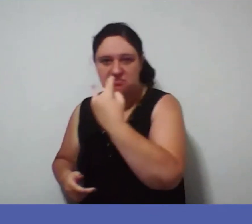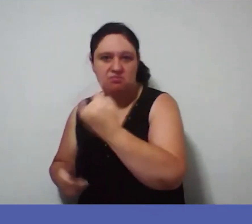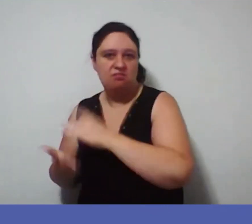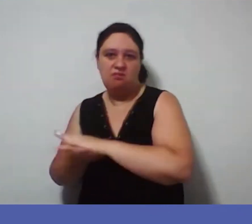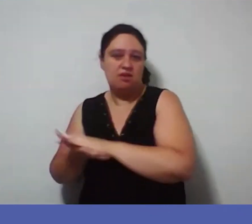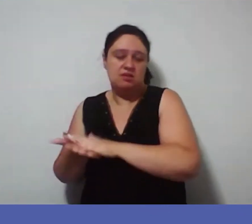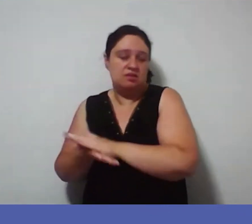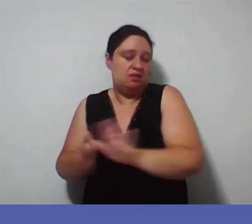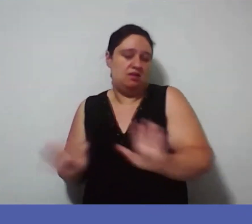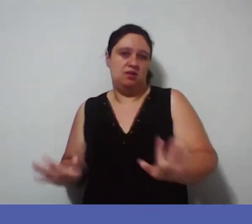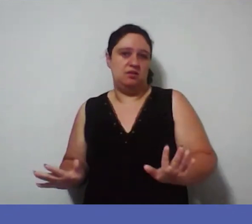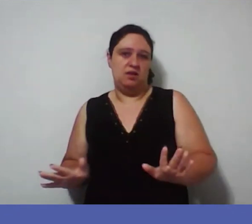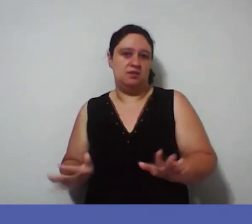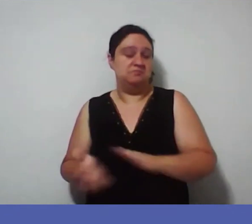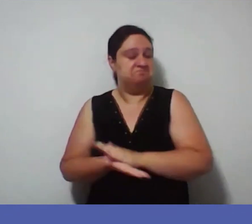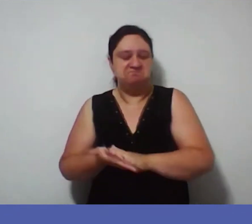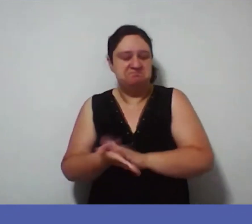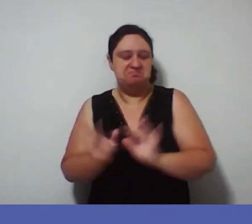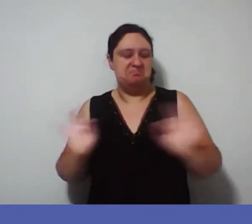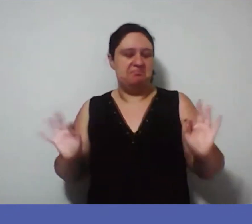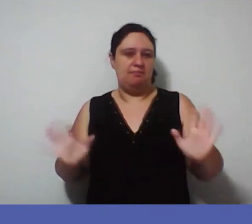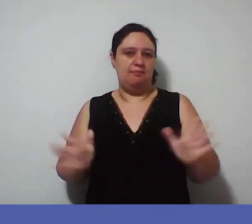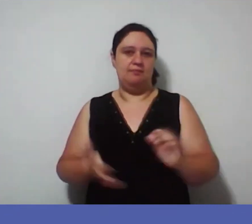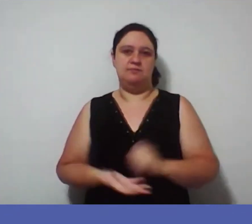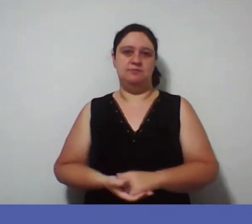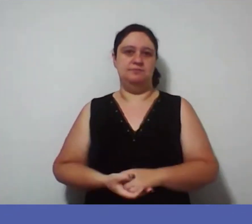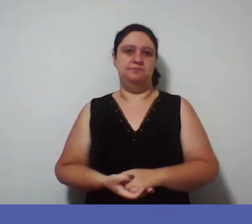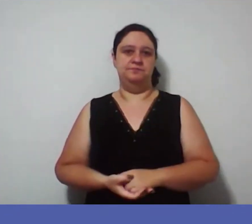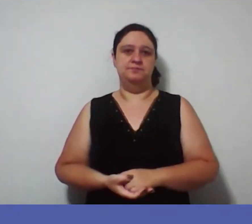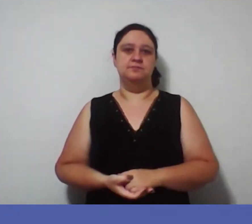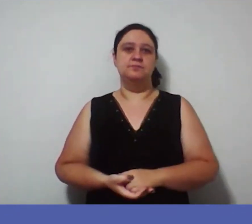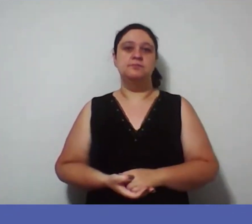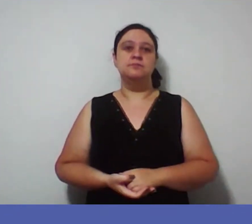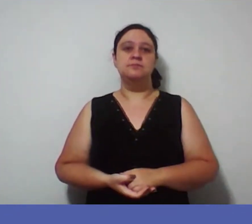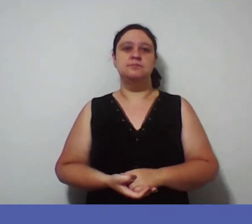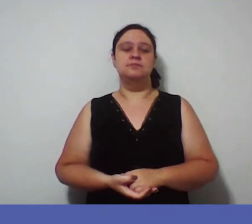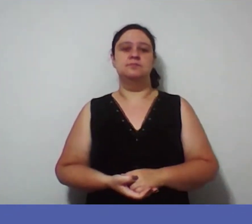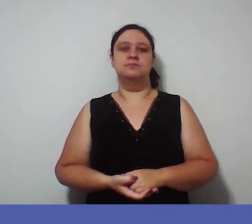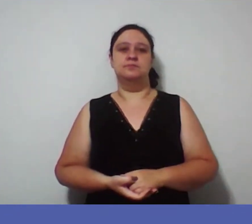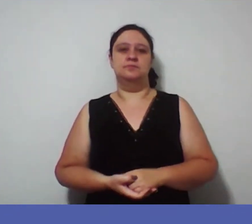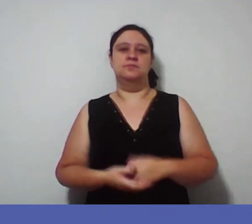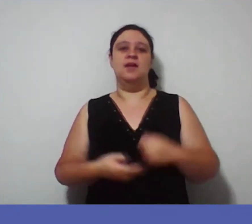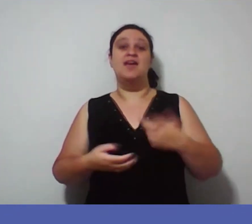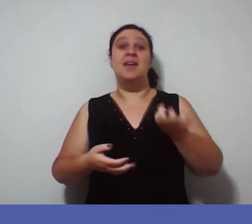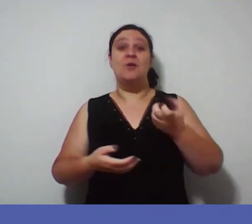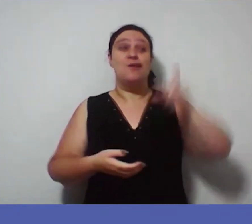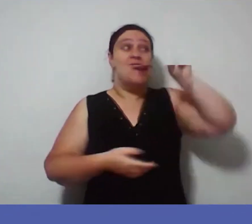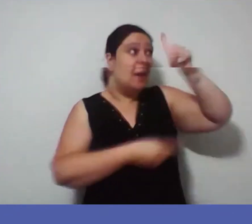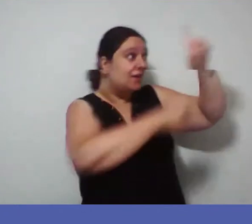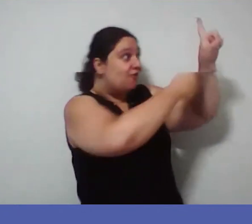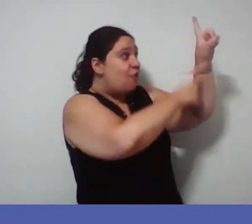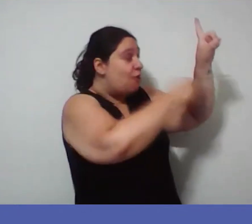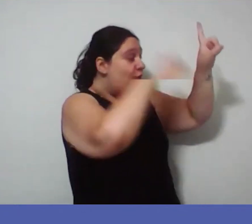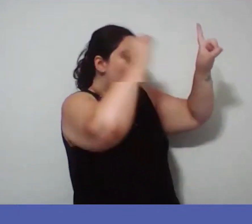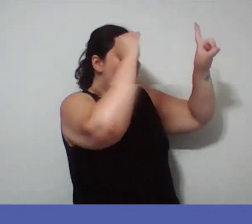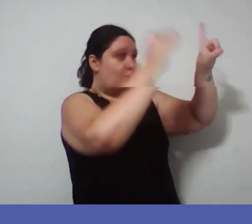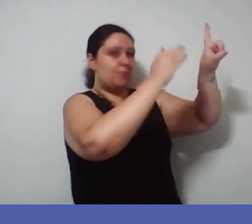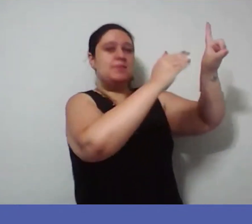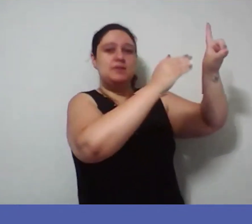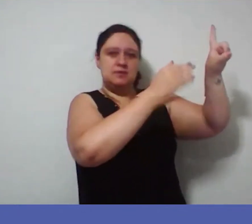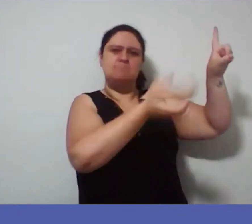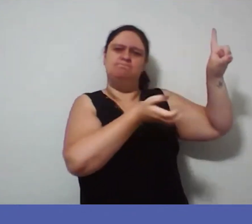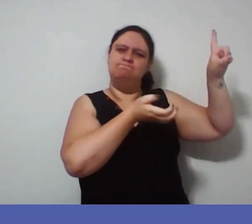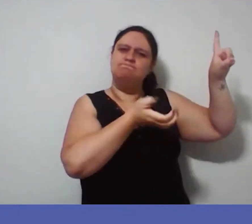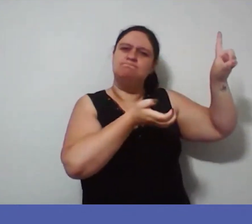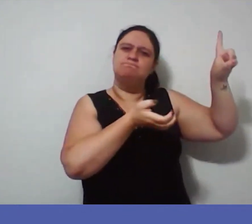Nada mais me atrai que fazer a vontade do Senhor. Aí,